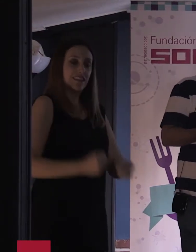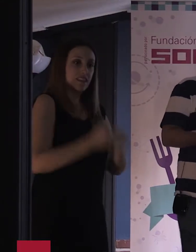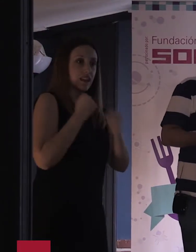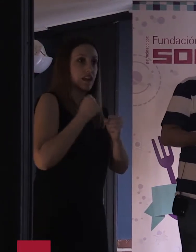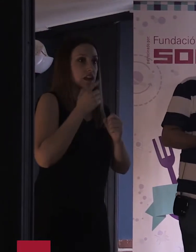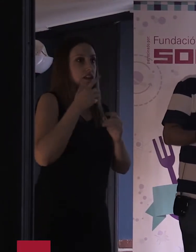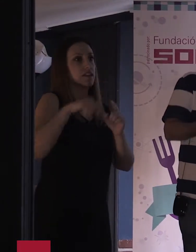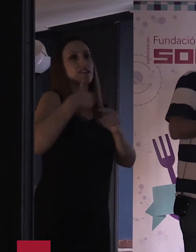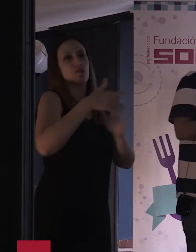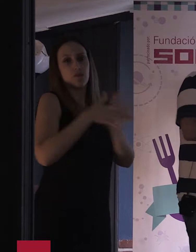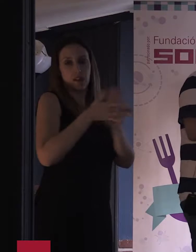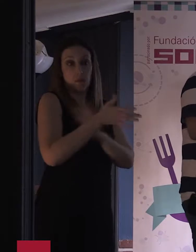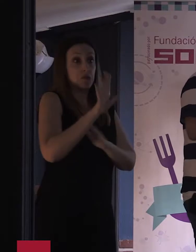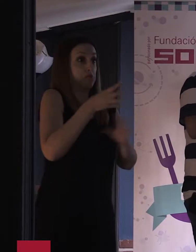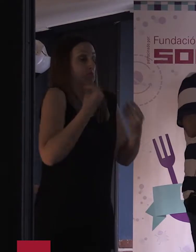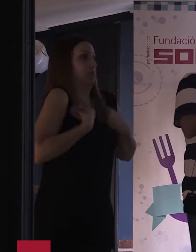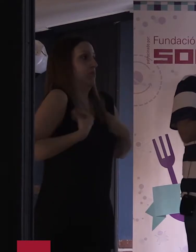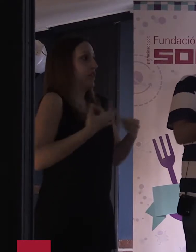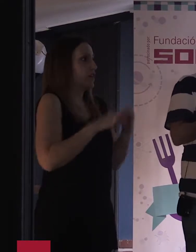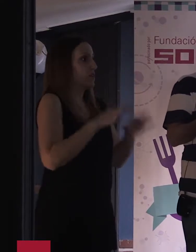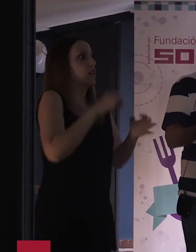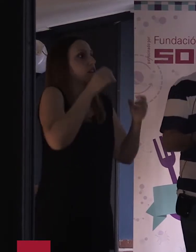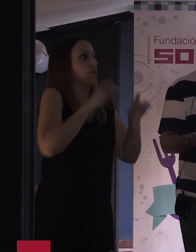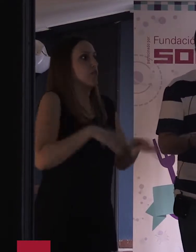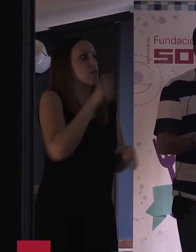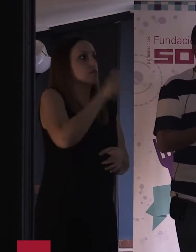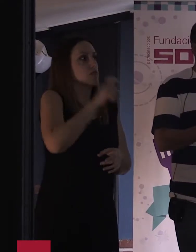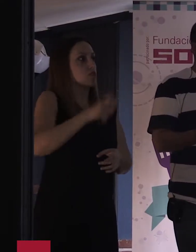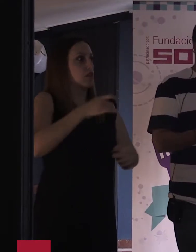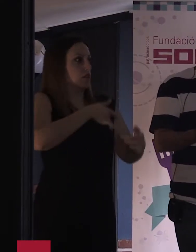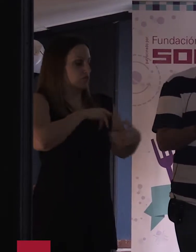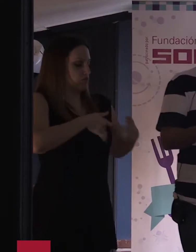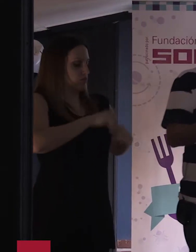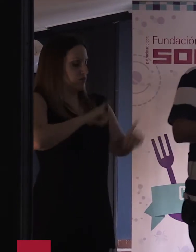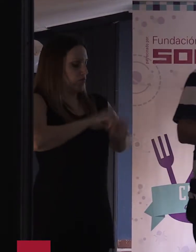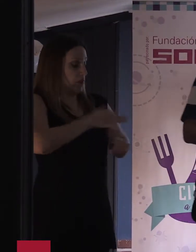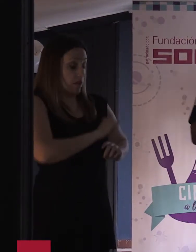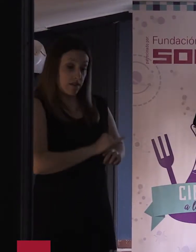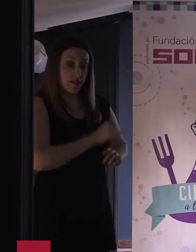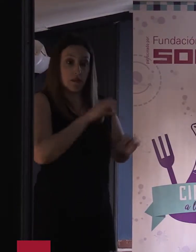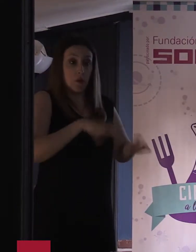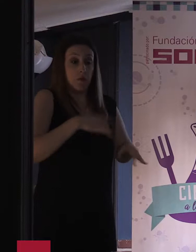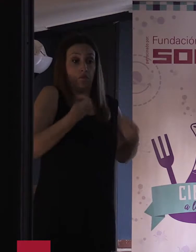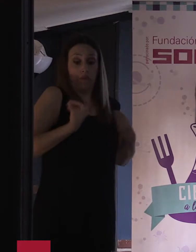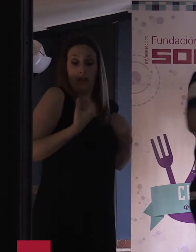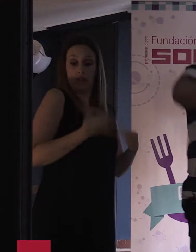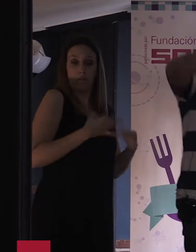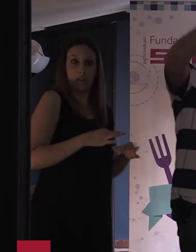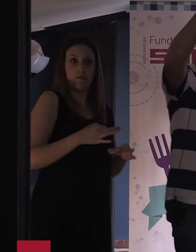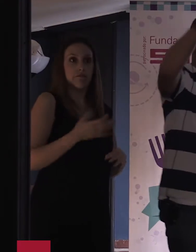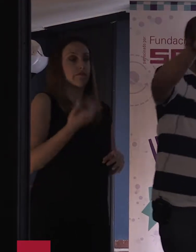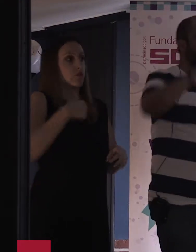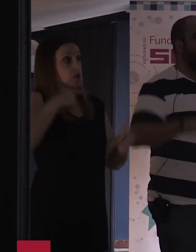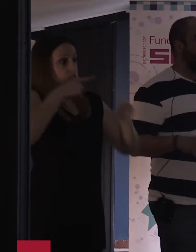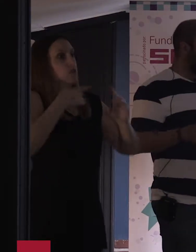razonablemente normal. Porque igual que una persona que tiene un problema en el corazón, con un marcapasos puede hacer una vida normal, nuestro objetivo, el